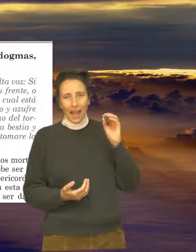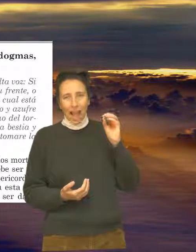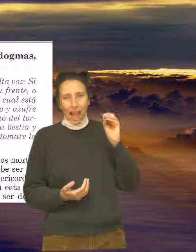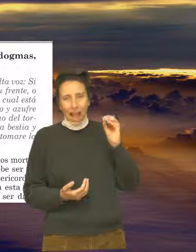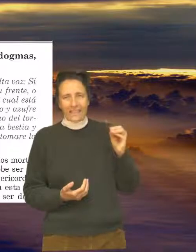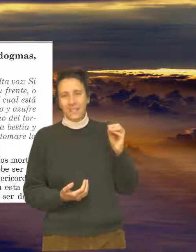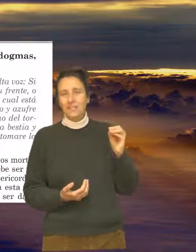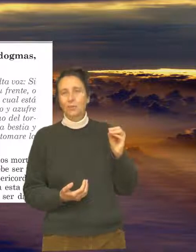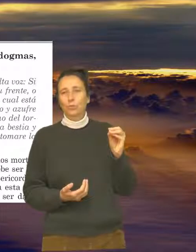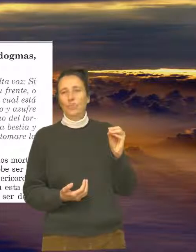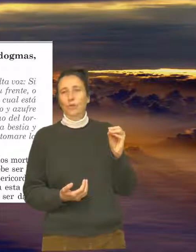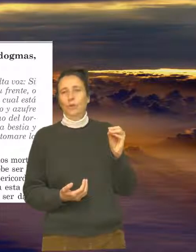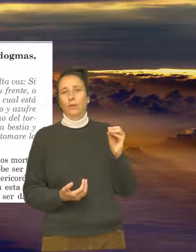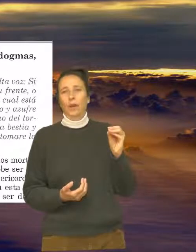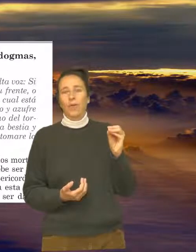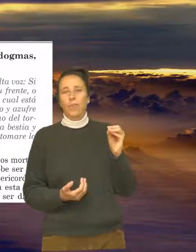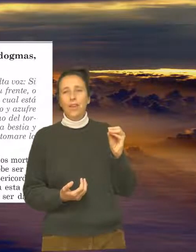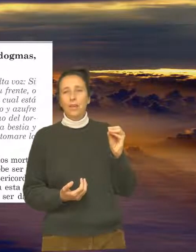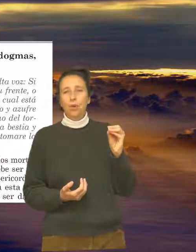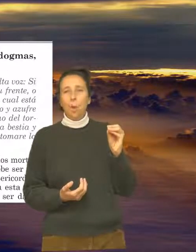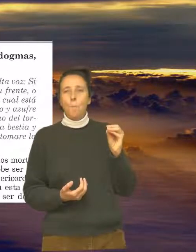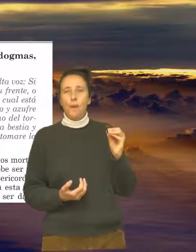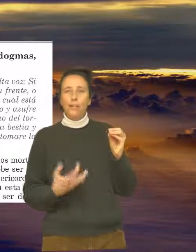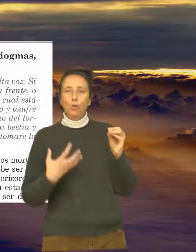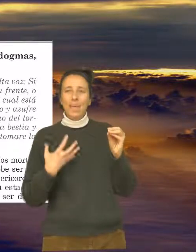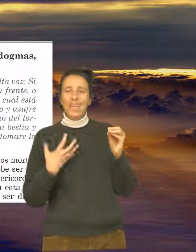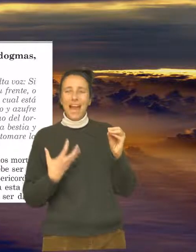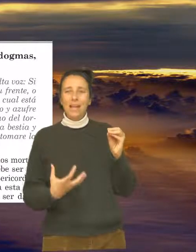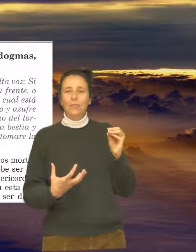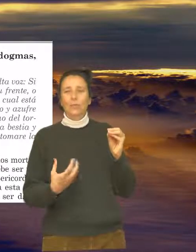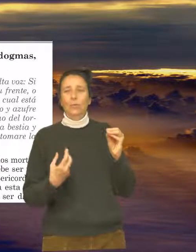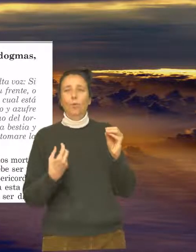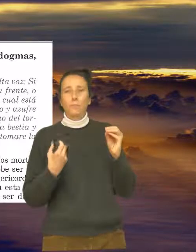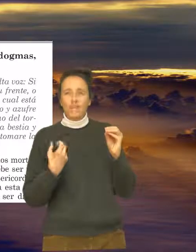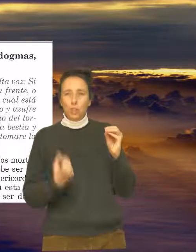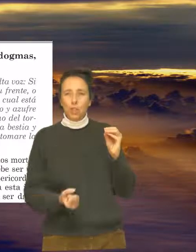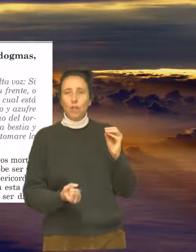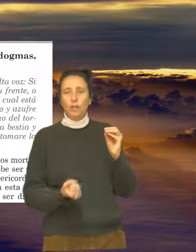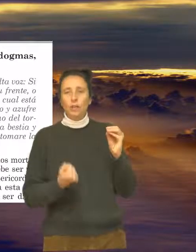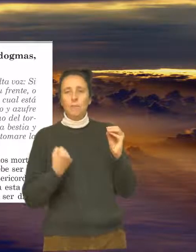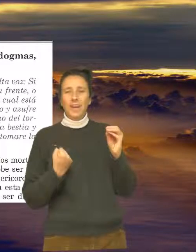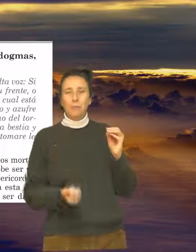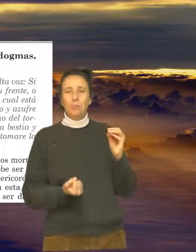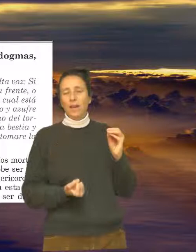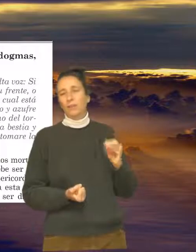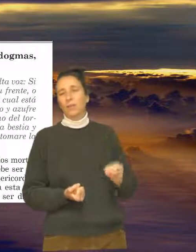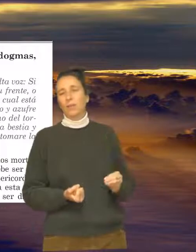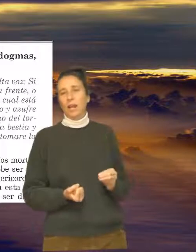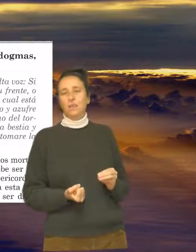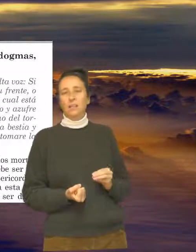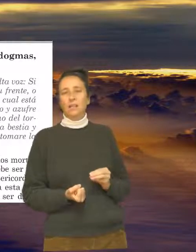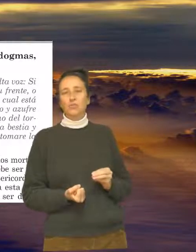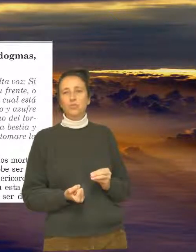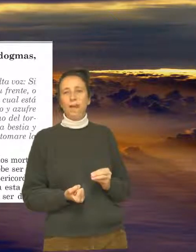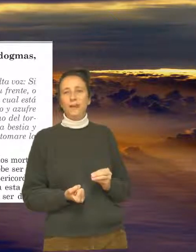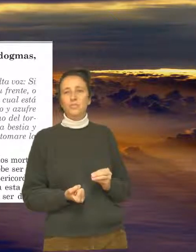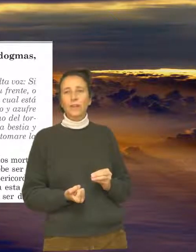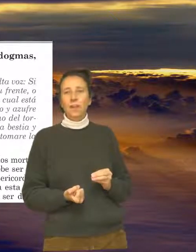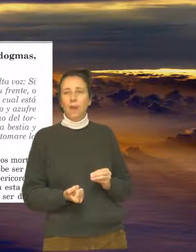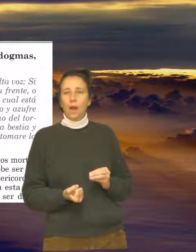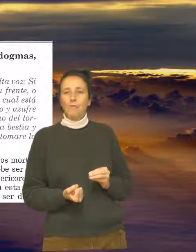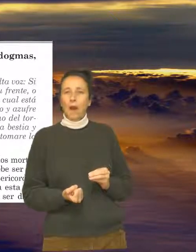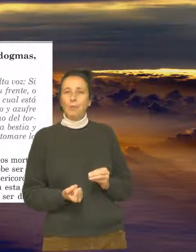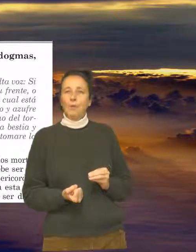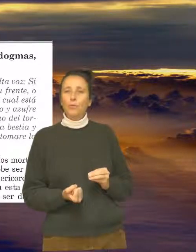Que esa situación de completo engaño, opresión y manipulación de las mentes